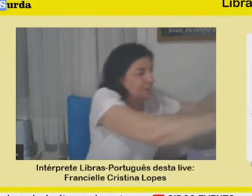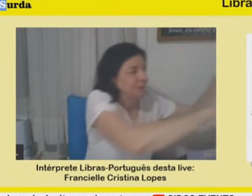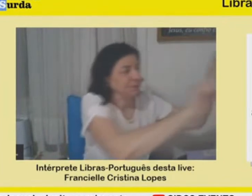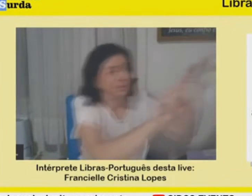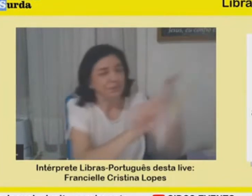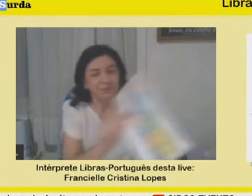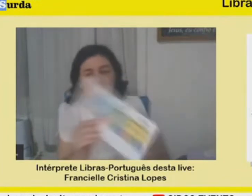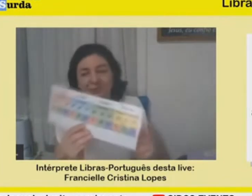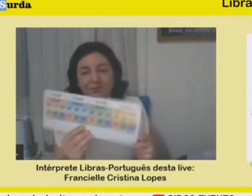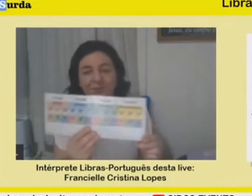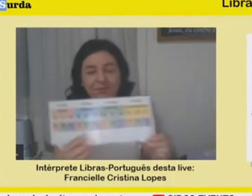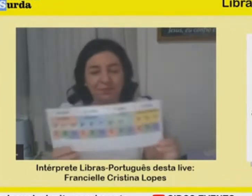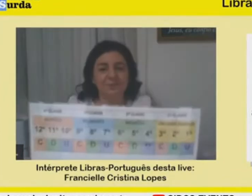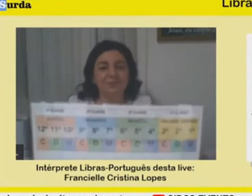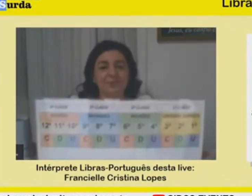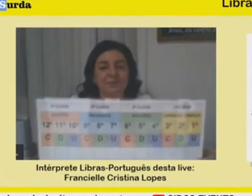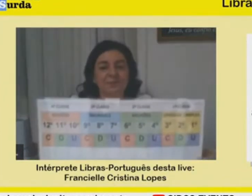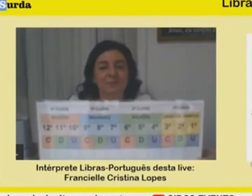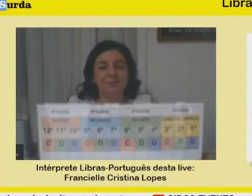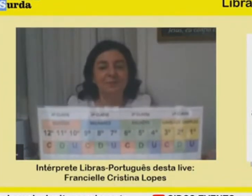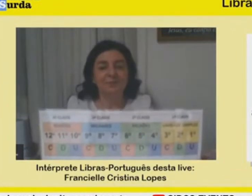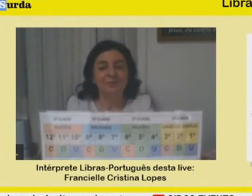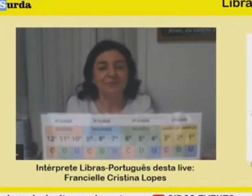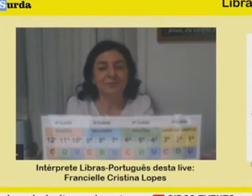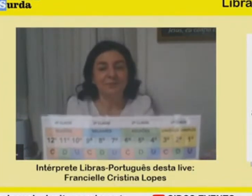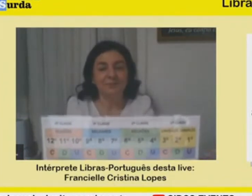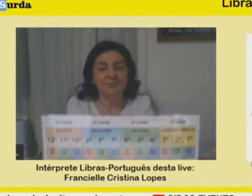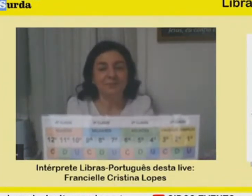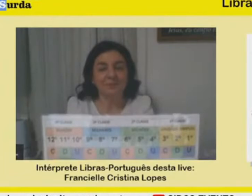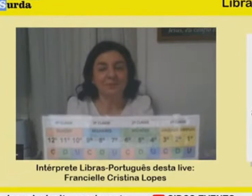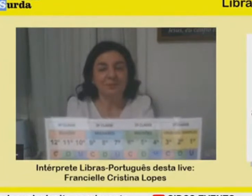mostrar o exemplo. Olha só.